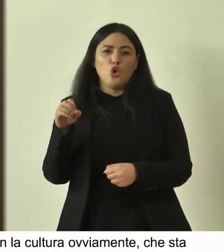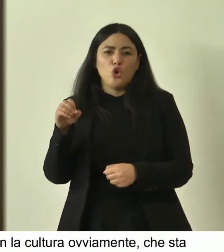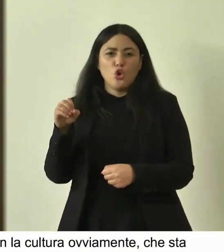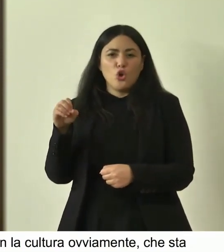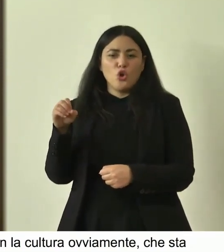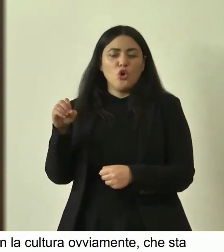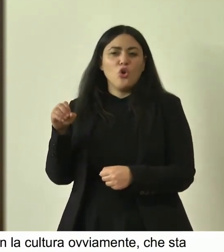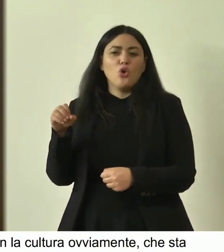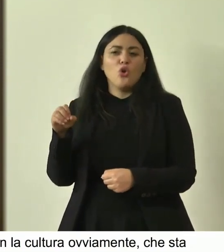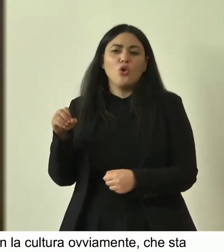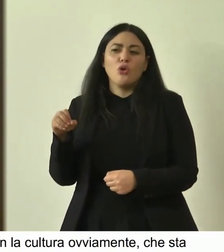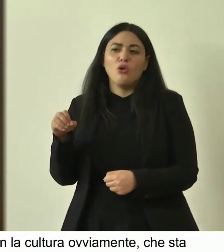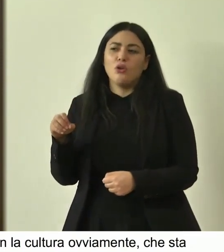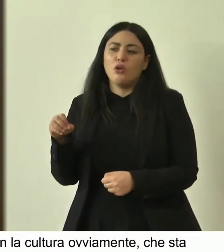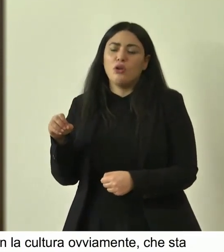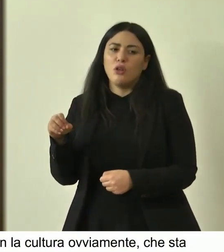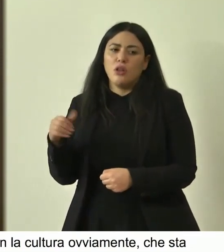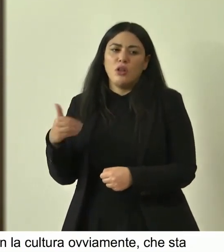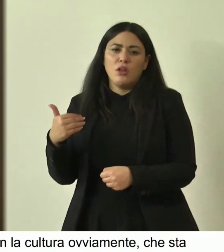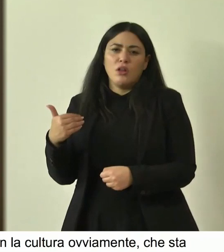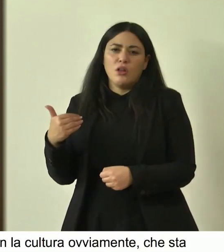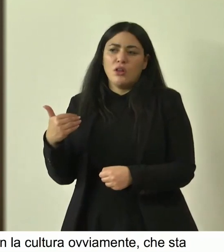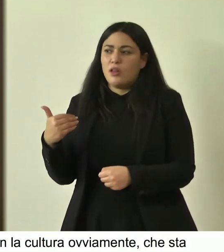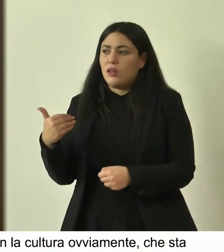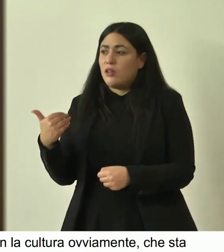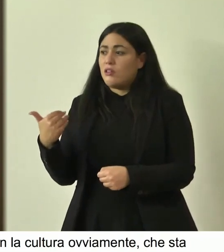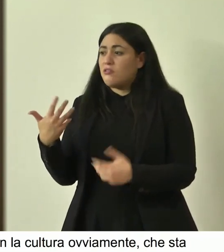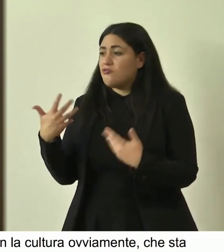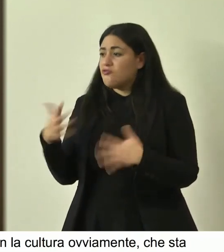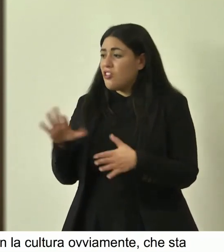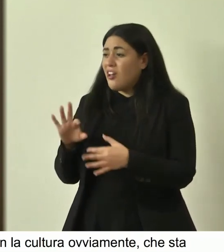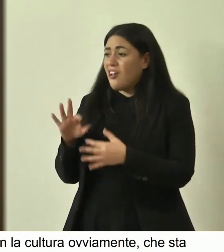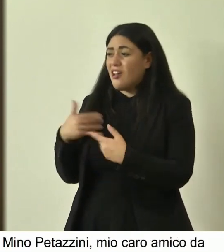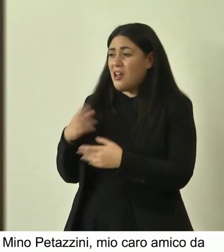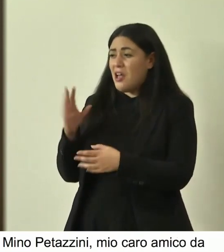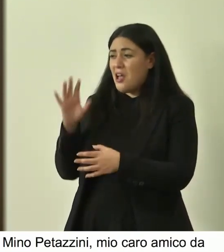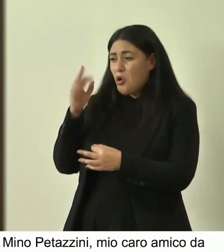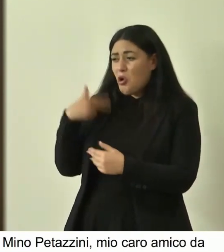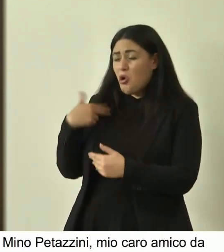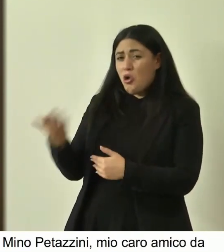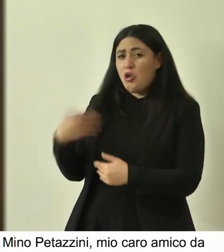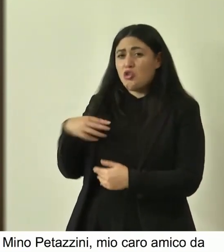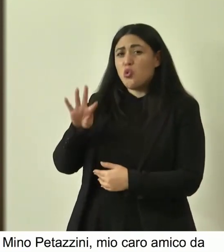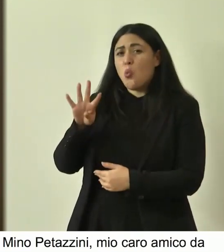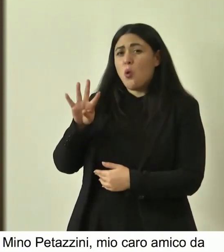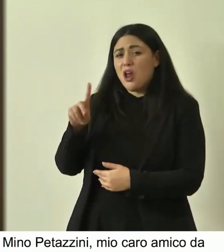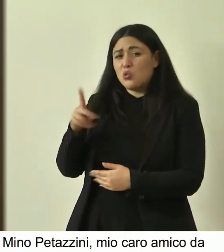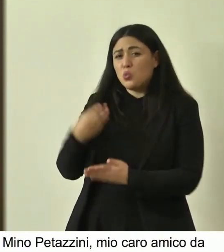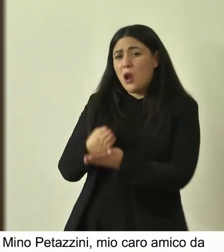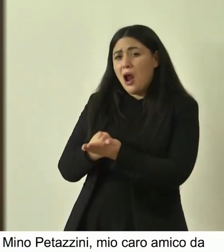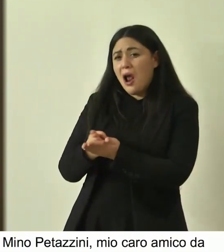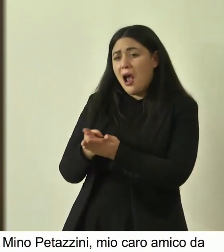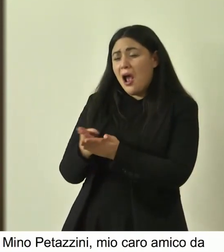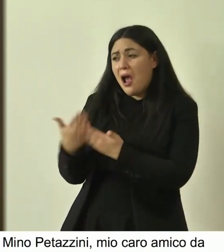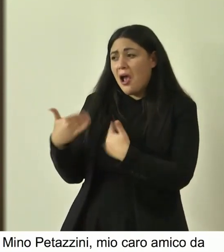40 anni, direi. Ah, compiamo i 41 anni di amicizia, e